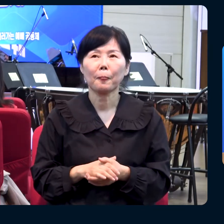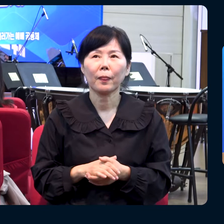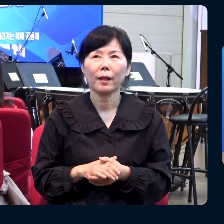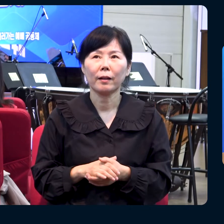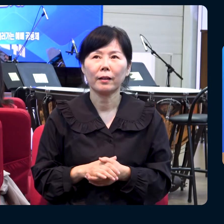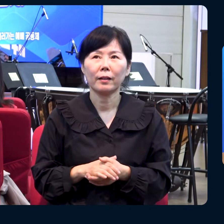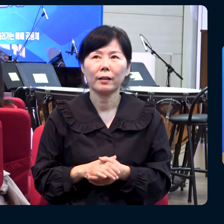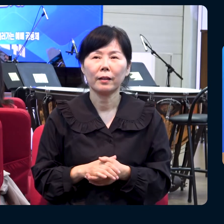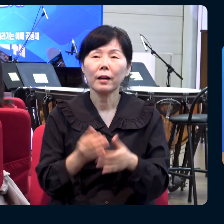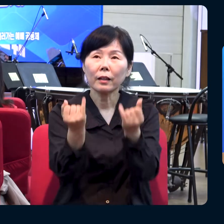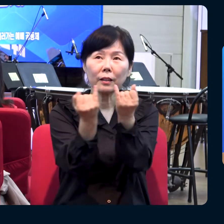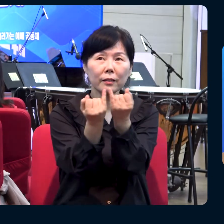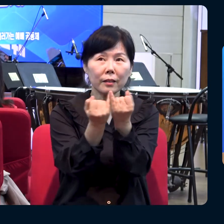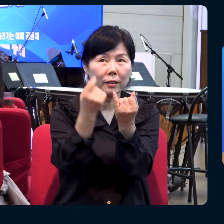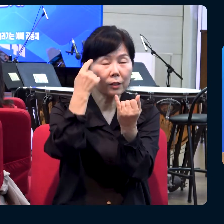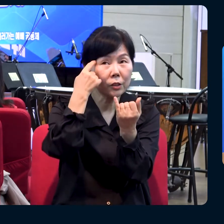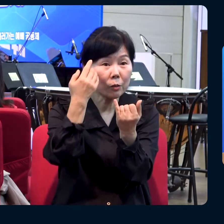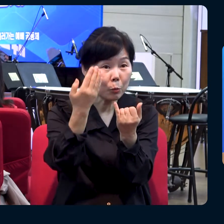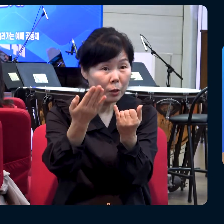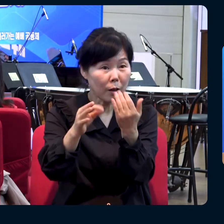여성들에게 질문하면 답이 나와요.